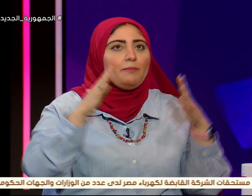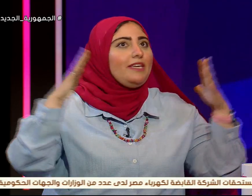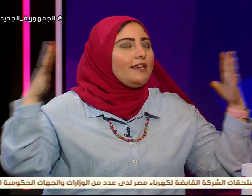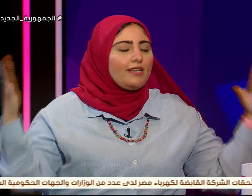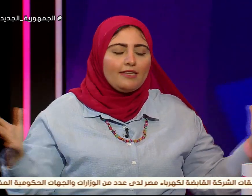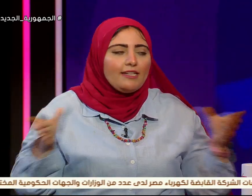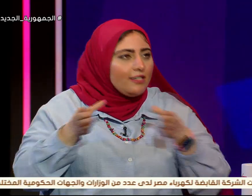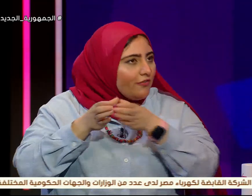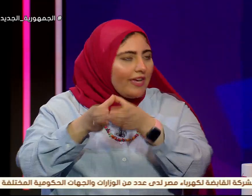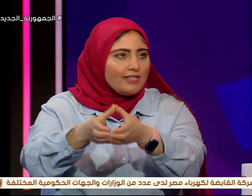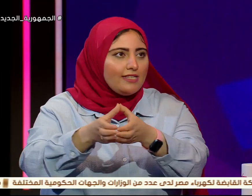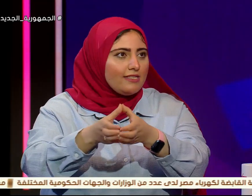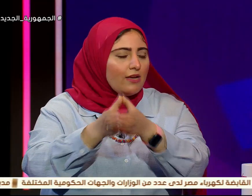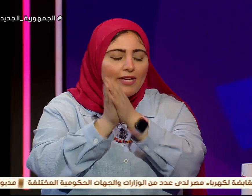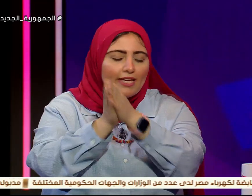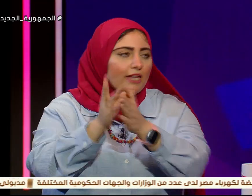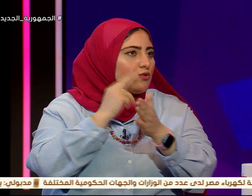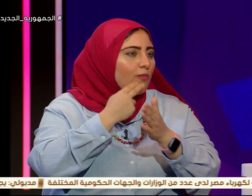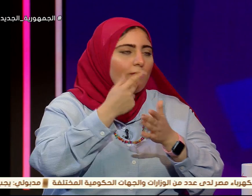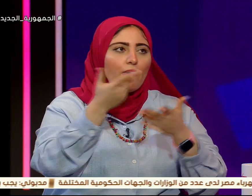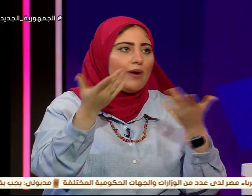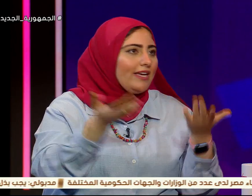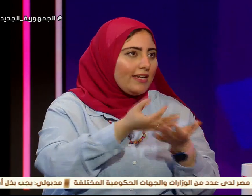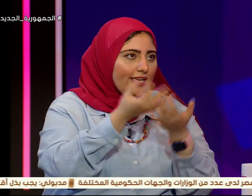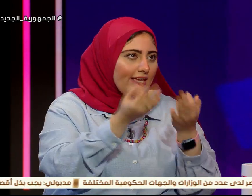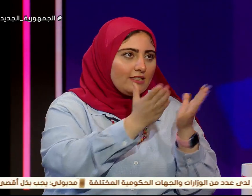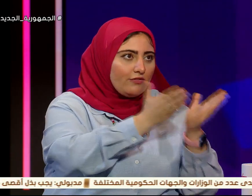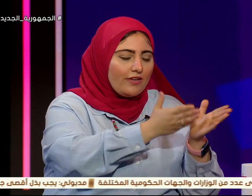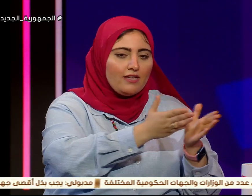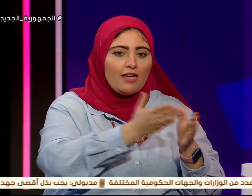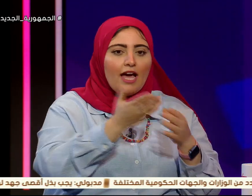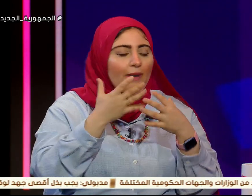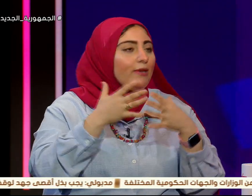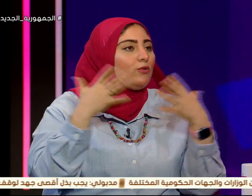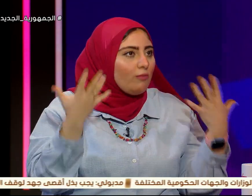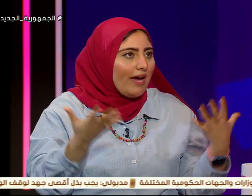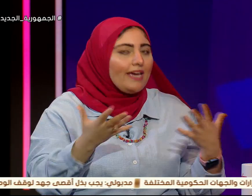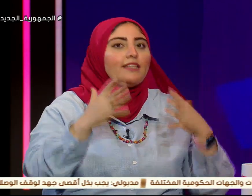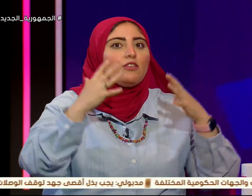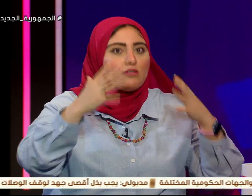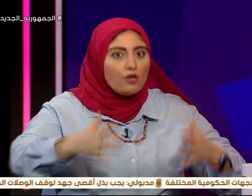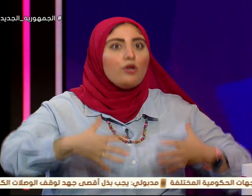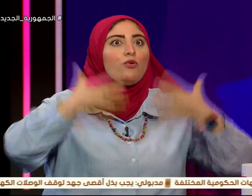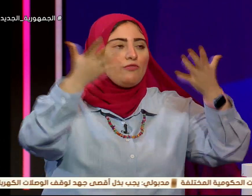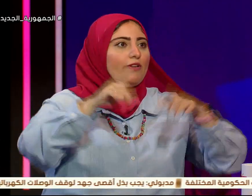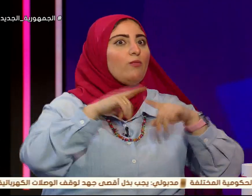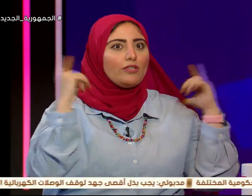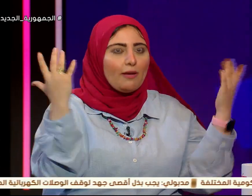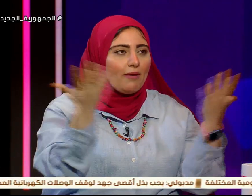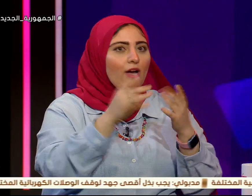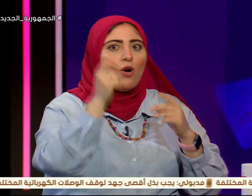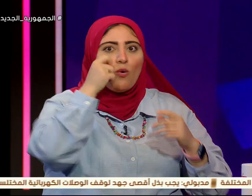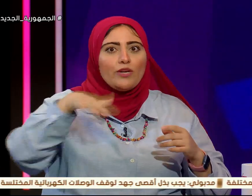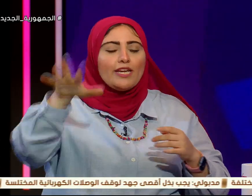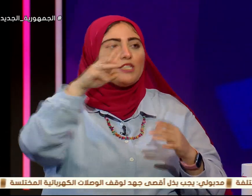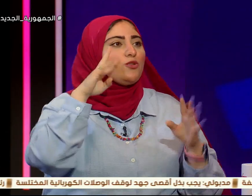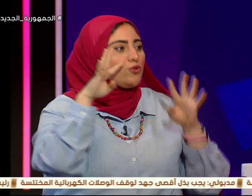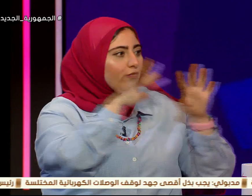كبير جدا للفئه دي سواء كان سم او ايا كانت الفئه عمل لهم حاجه تظهرهم في المجتمع والناس تشوفهم